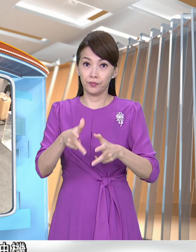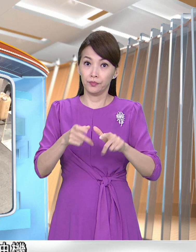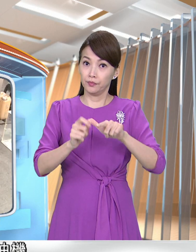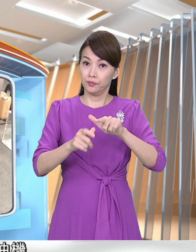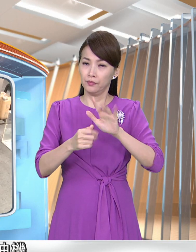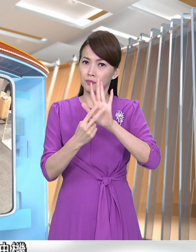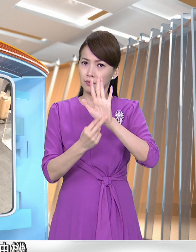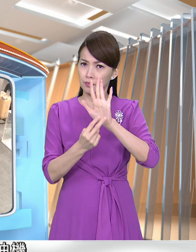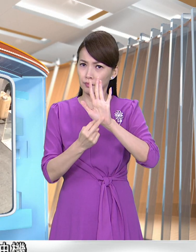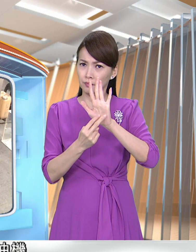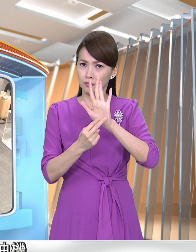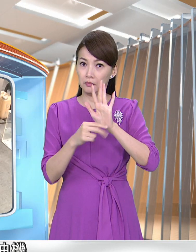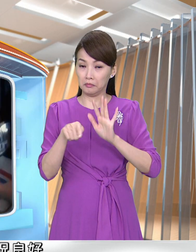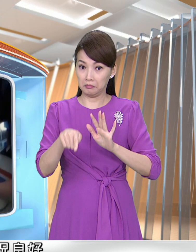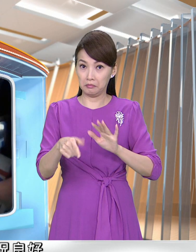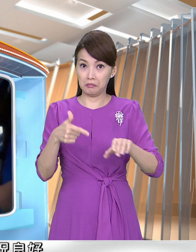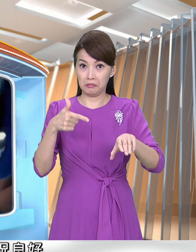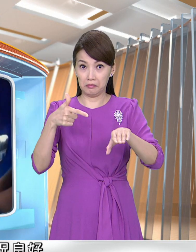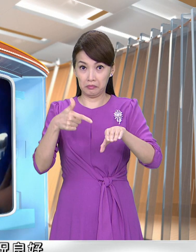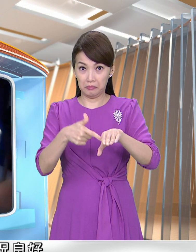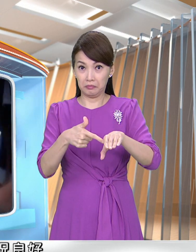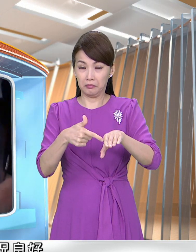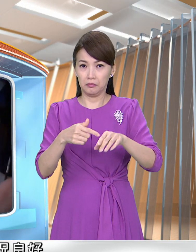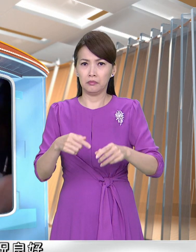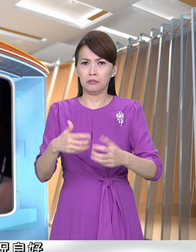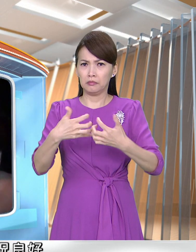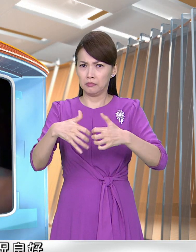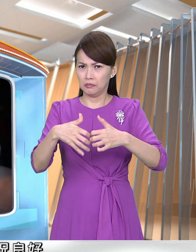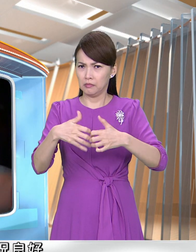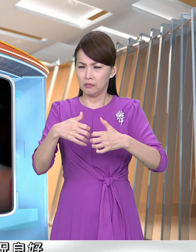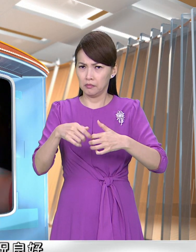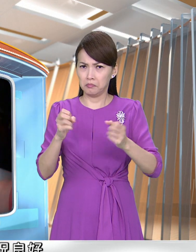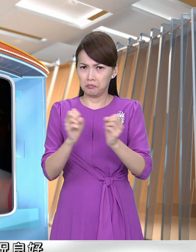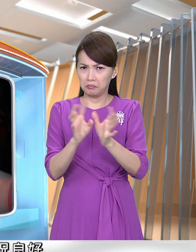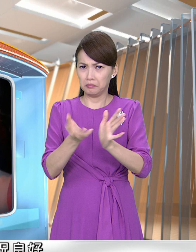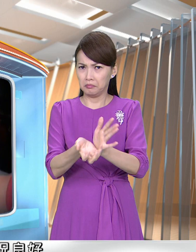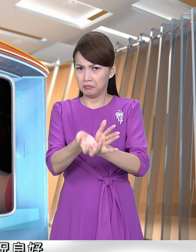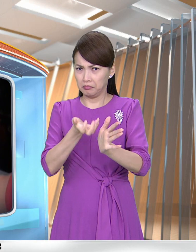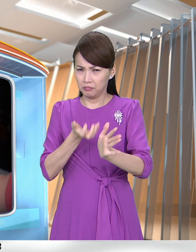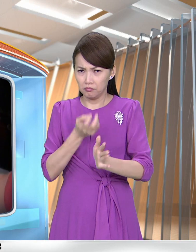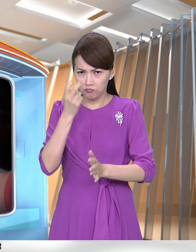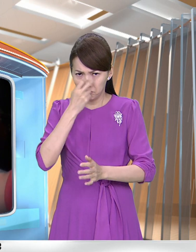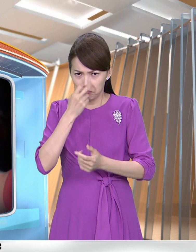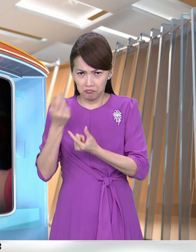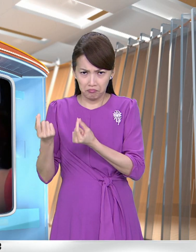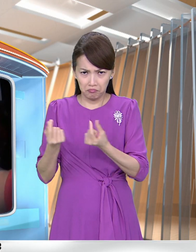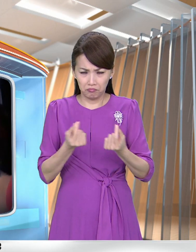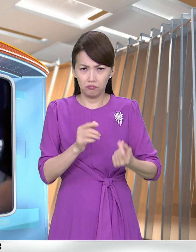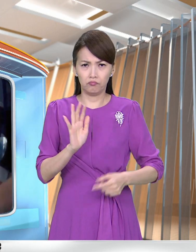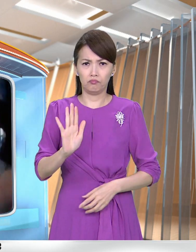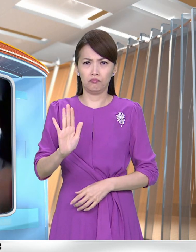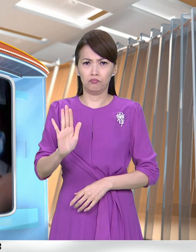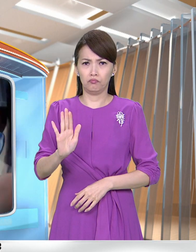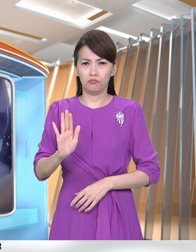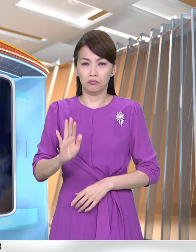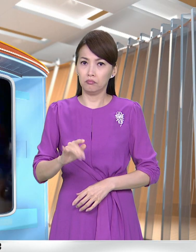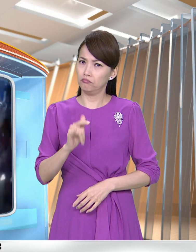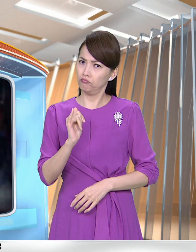的加油机都有定期检查，状况良好，详细的原因还要再做调